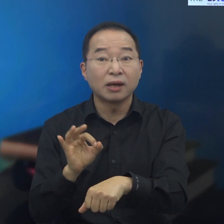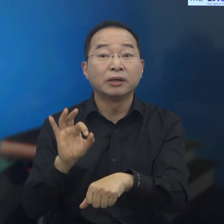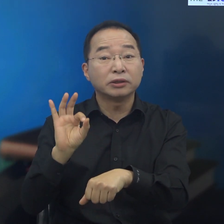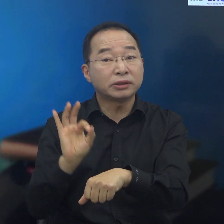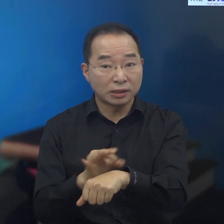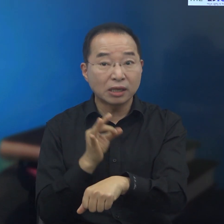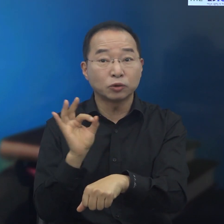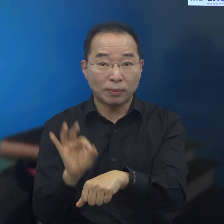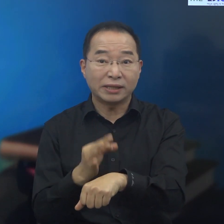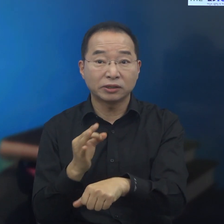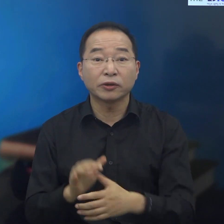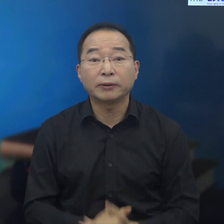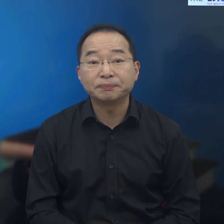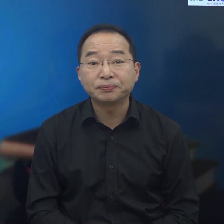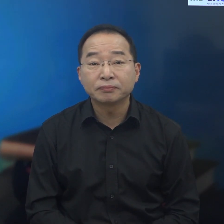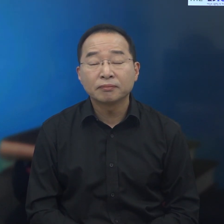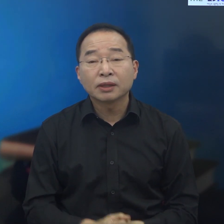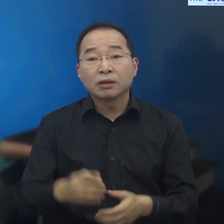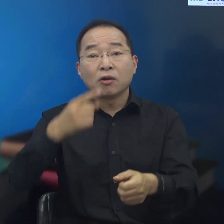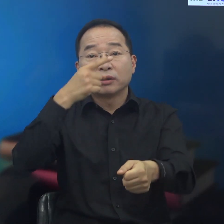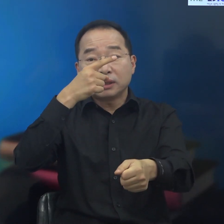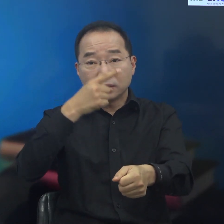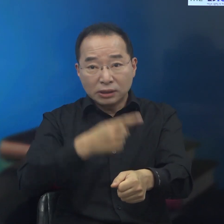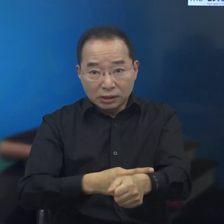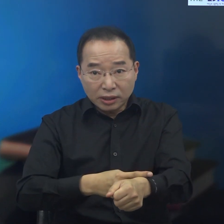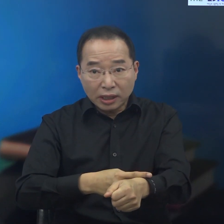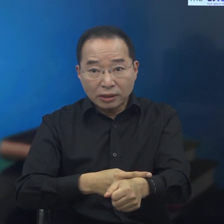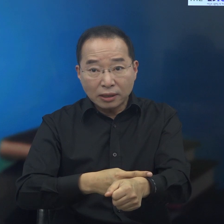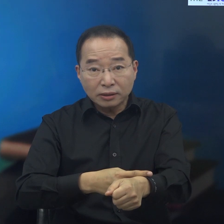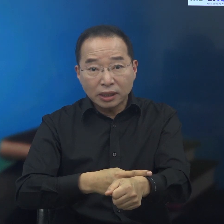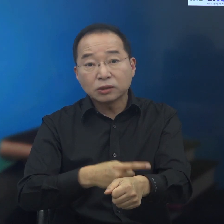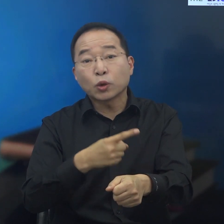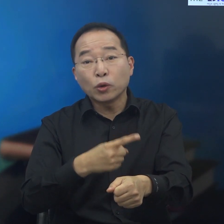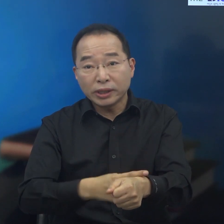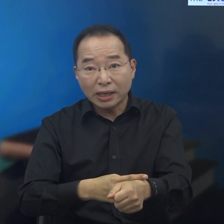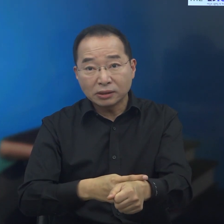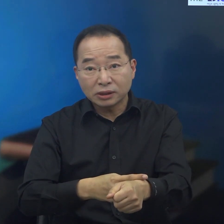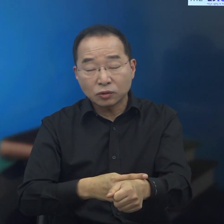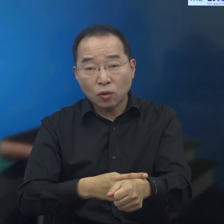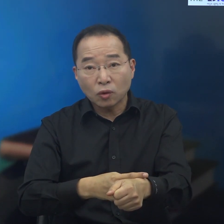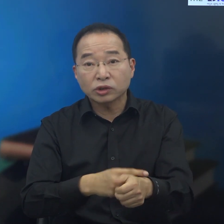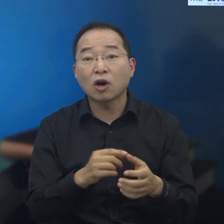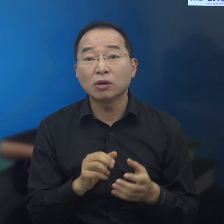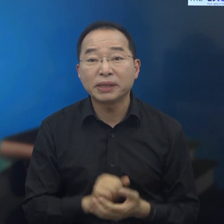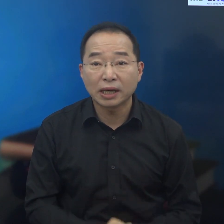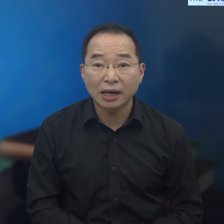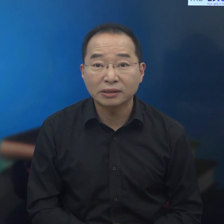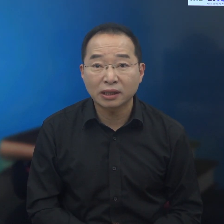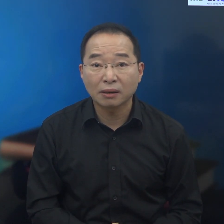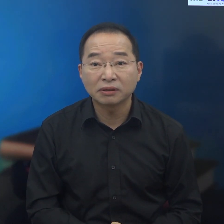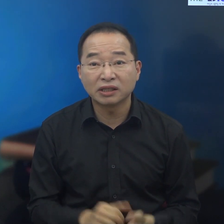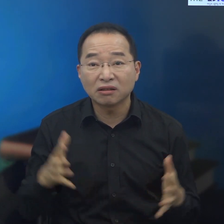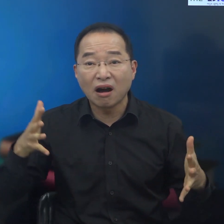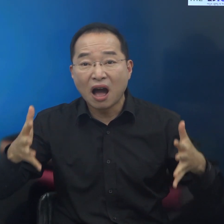여기 대장은 또 많이 써요. 어쨌든 이렇게 되는 게 소위라는 뜻이고 처음 인간하는 사람. 그래서